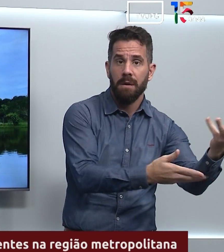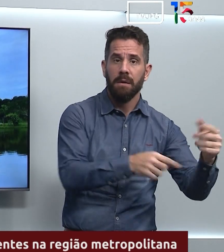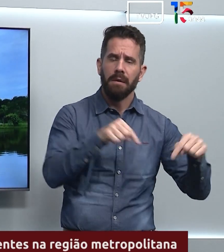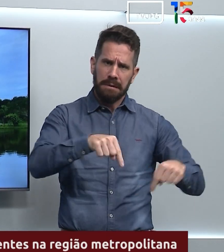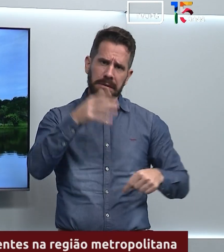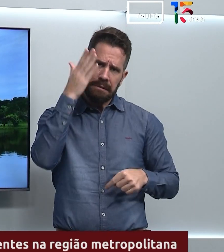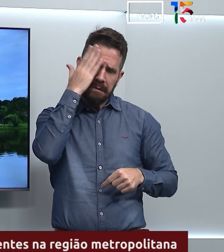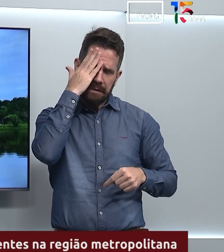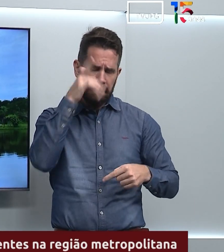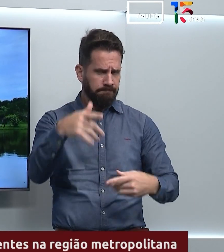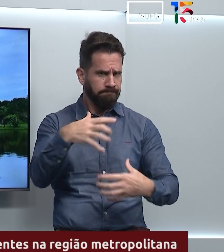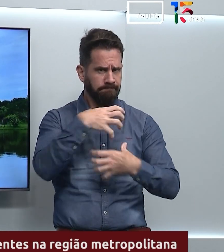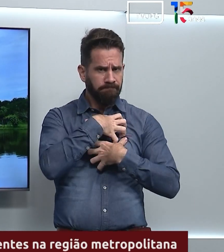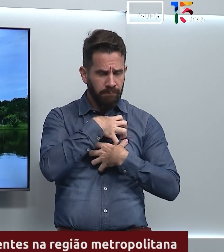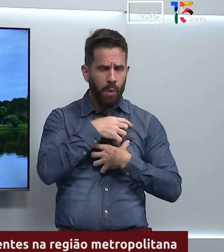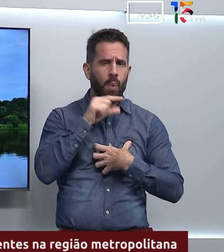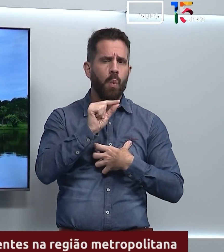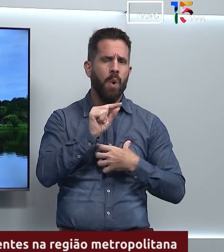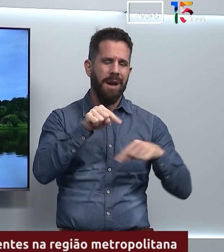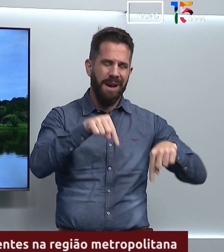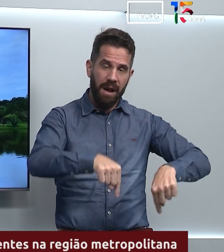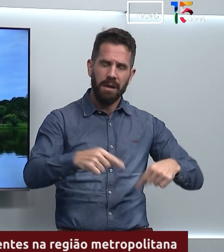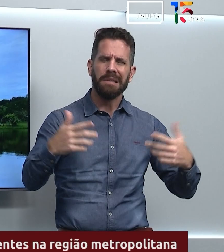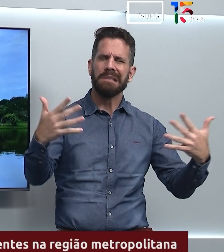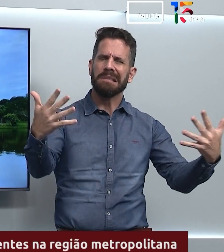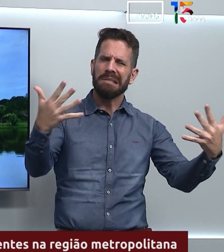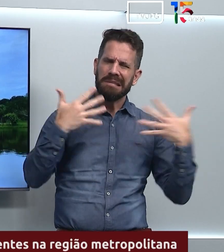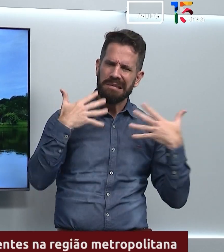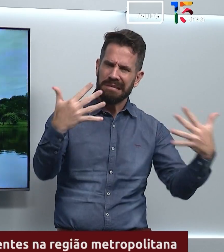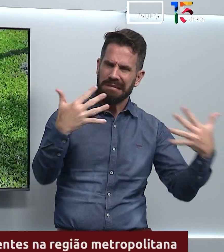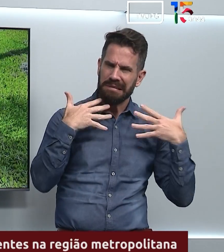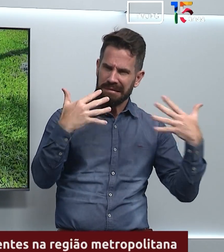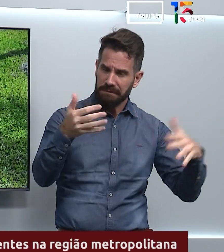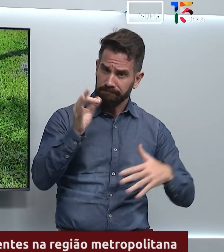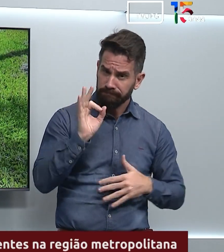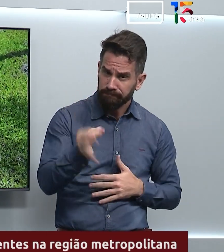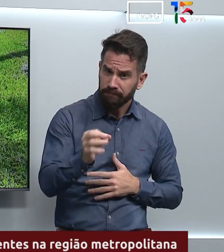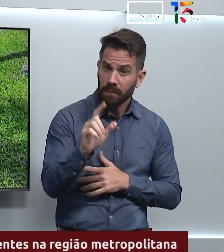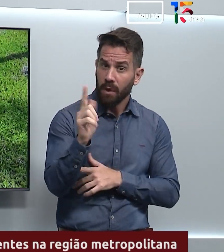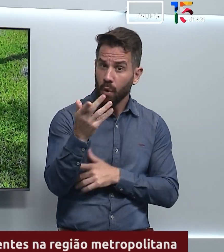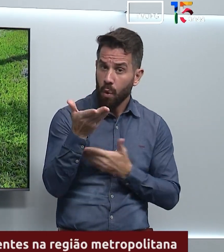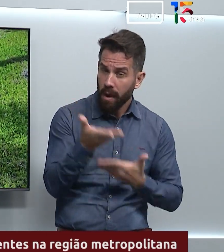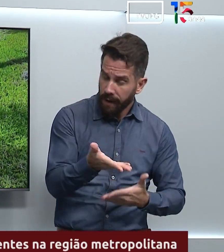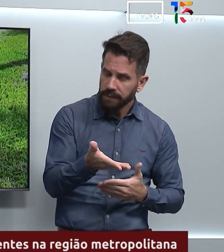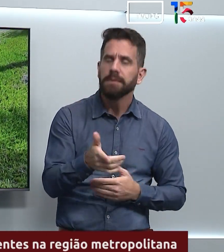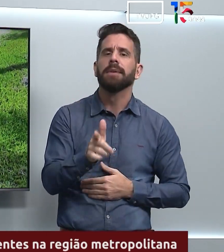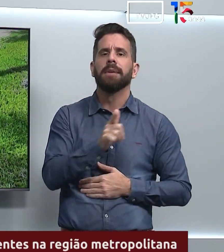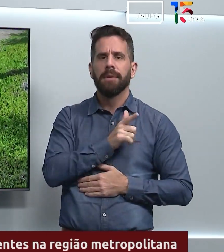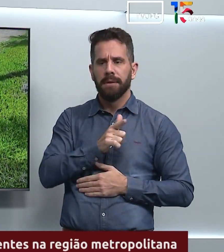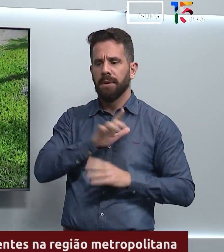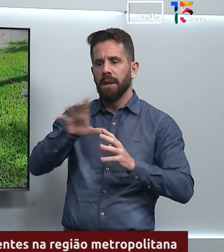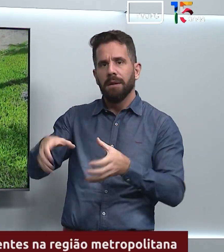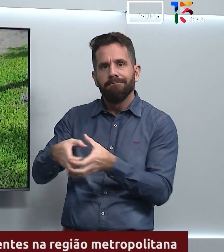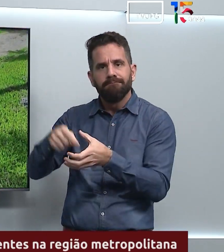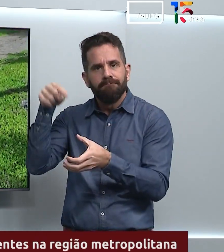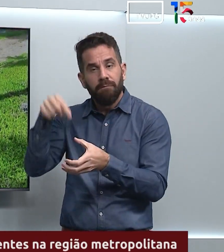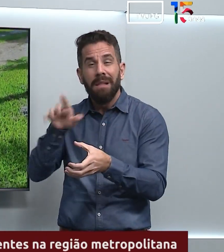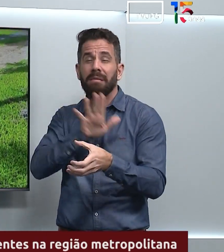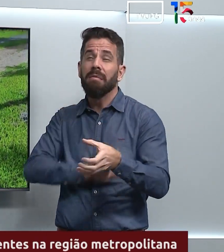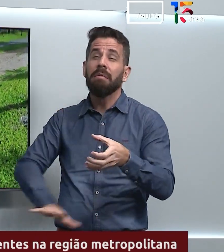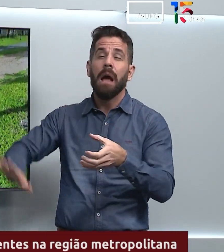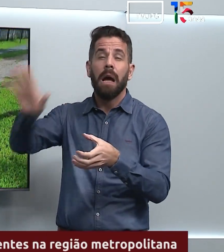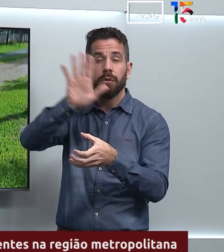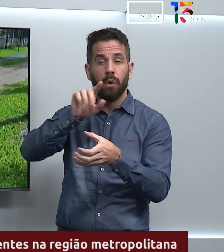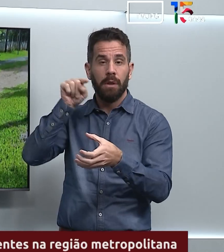quente. Essa foi a conclusão do estudo realizado pelo Instituto Nacional de Meteorologia. O